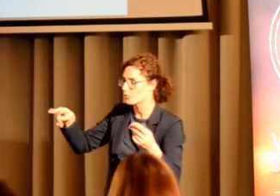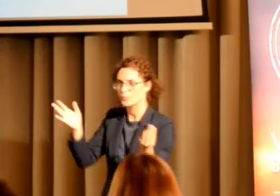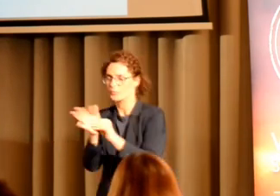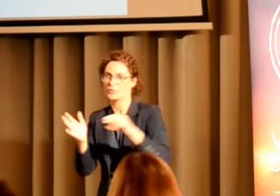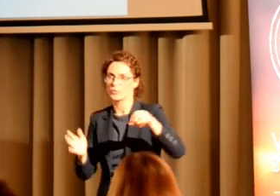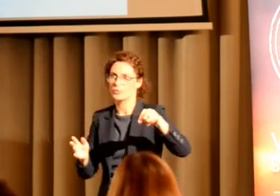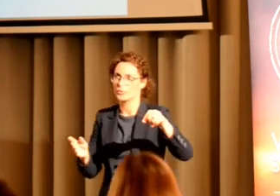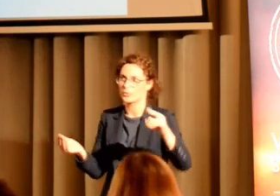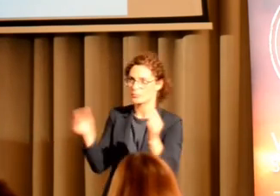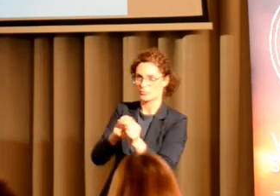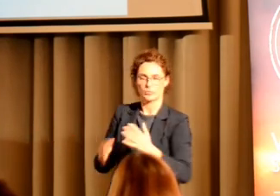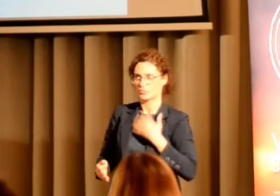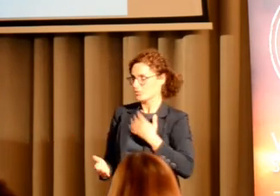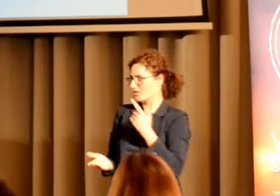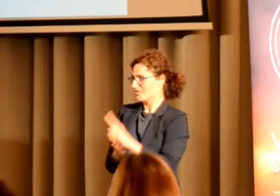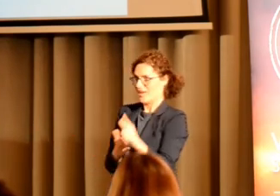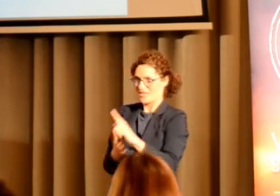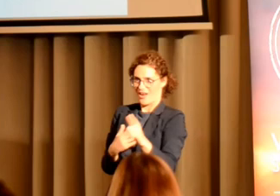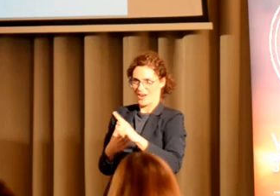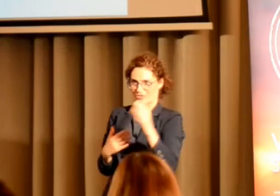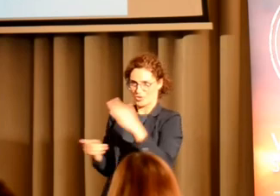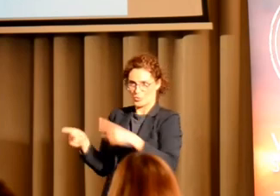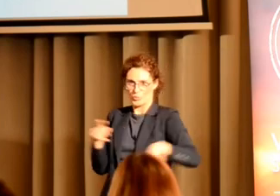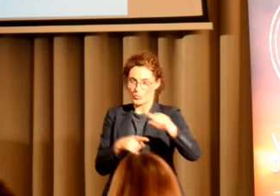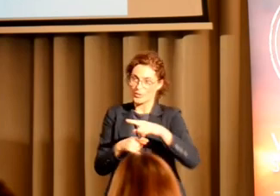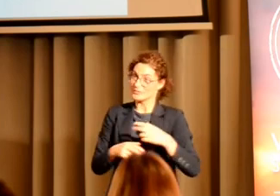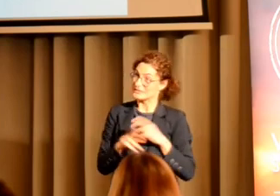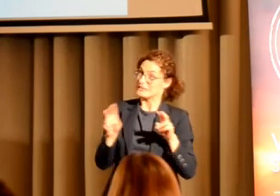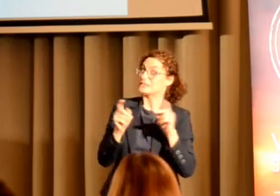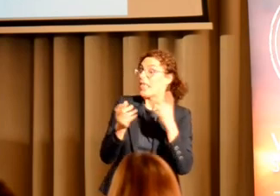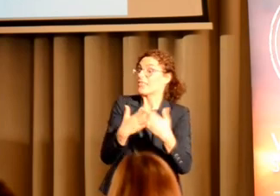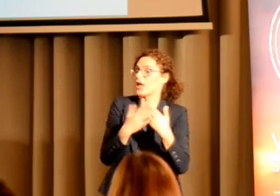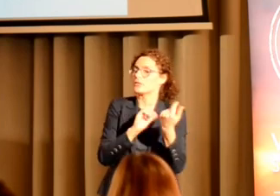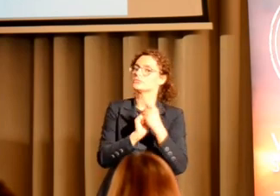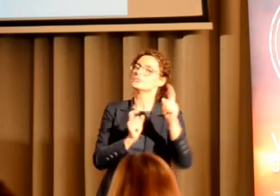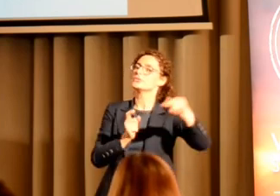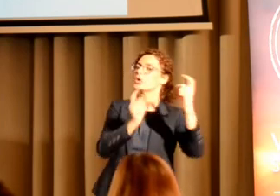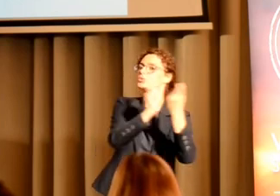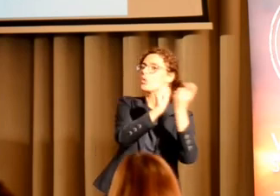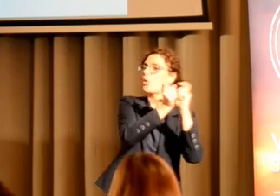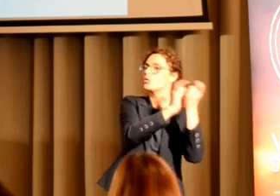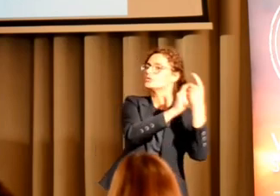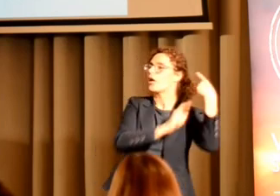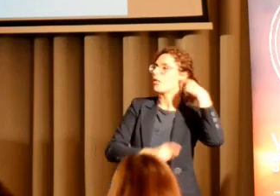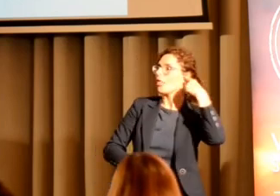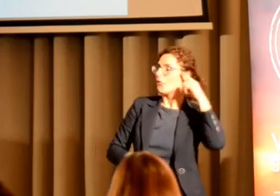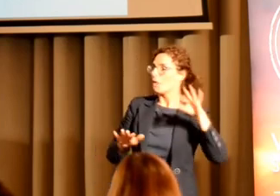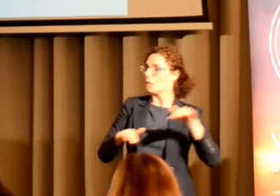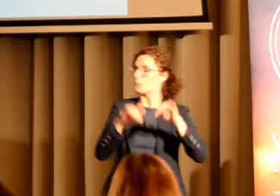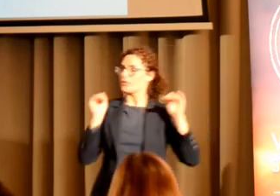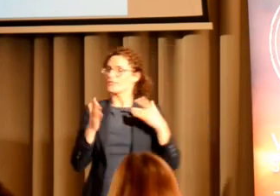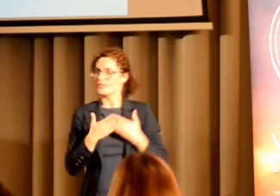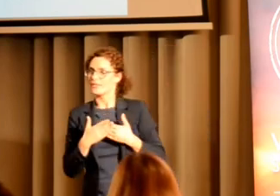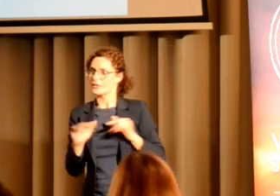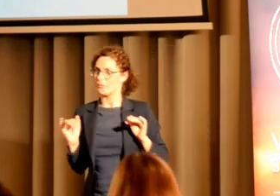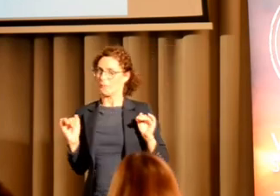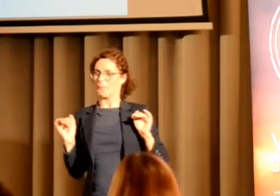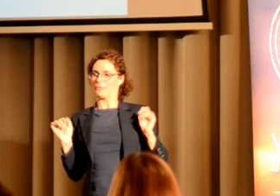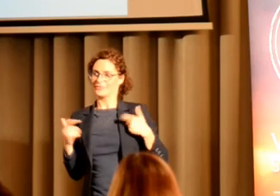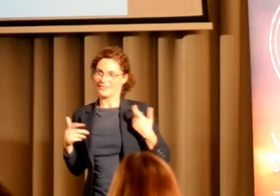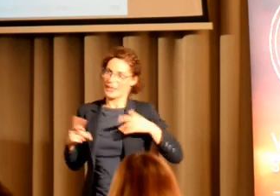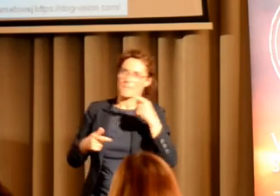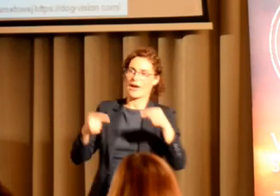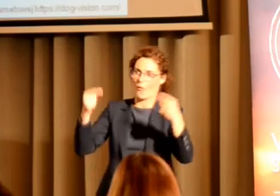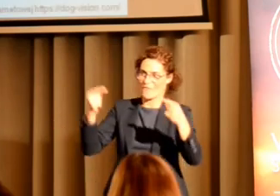dom, to 12 osób i miejmy nadzieję, że sąsiedzi tych wilków do takiego wniosku doszli i dzięki temu uniknęli konfliktu.